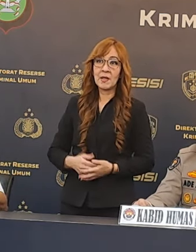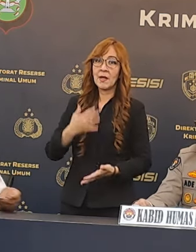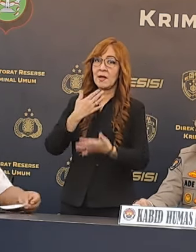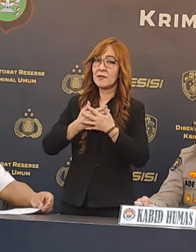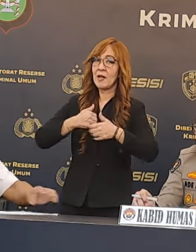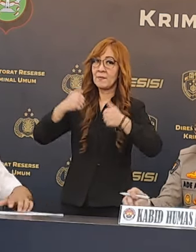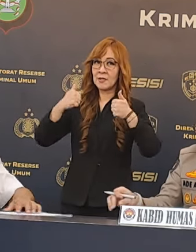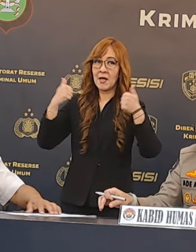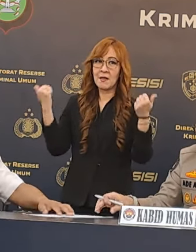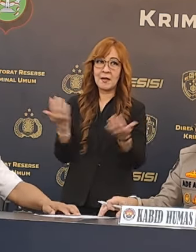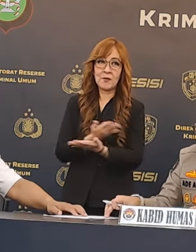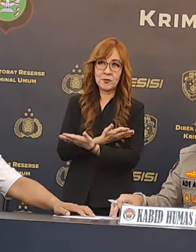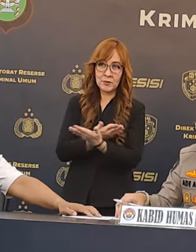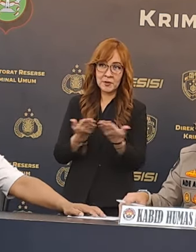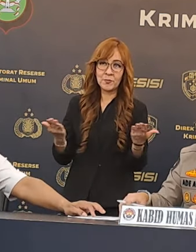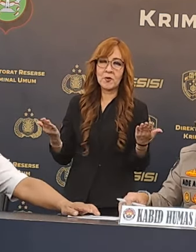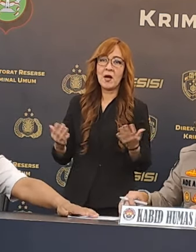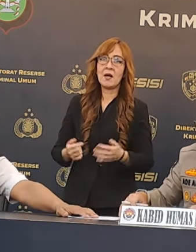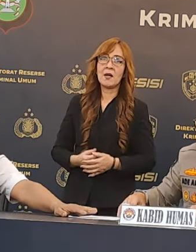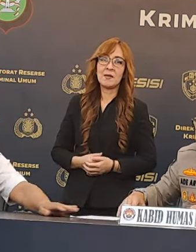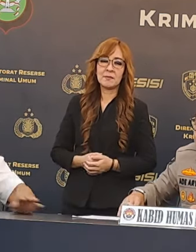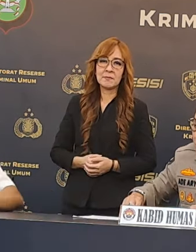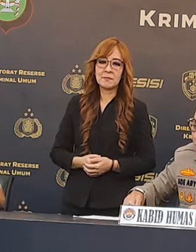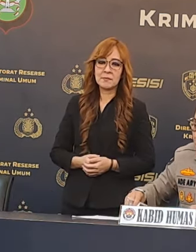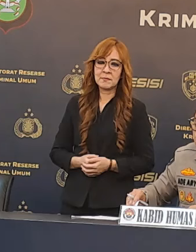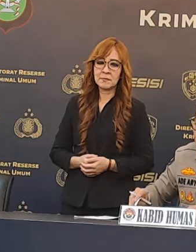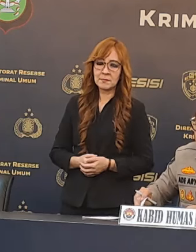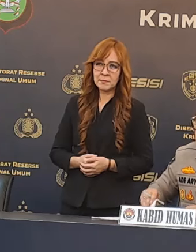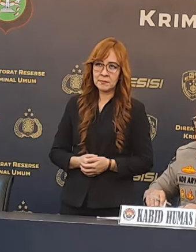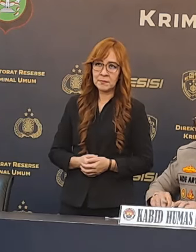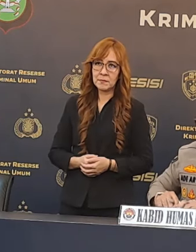Salam sejahtera buat kita semua.